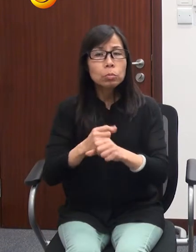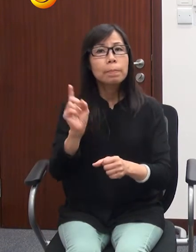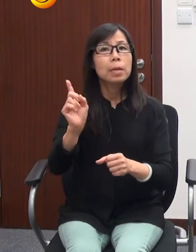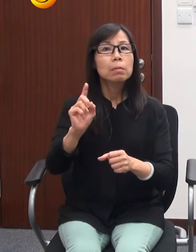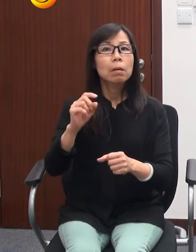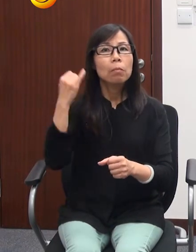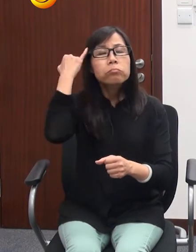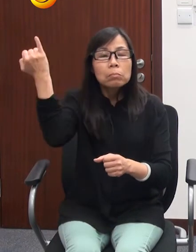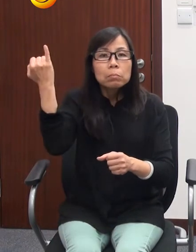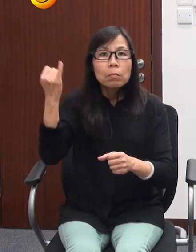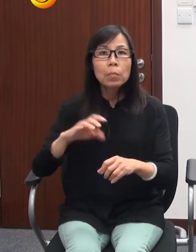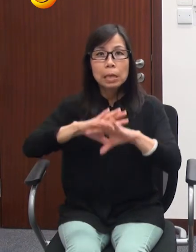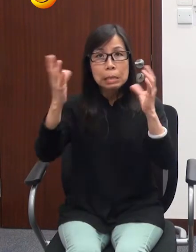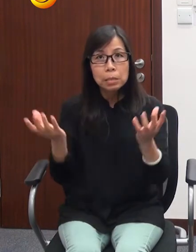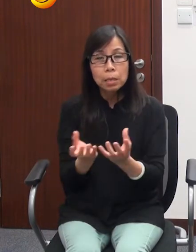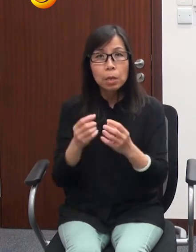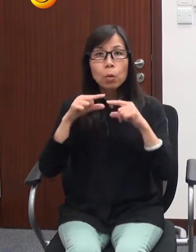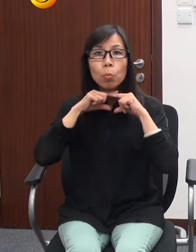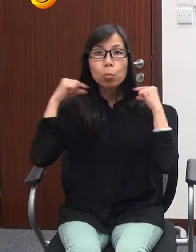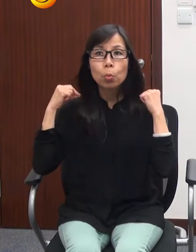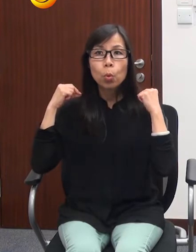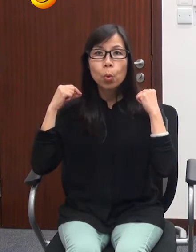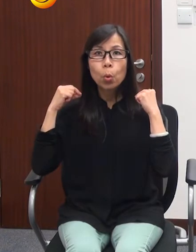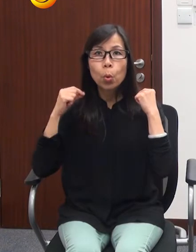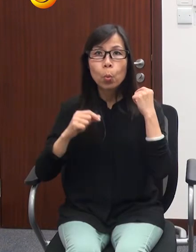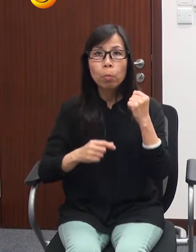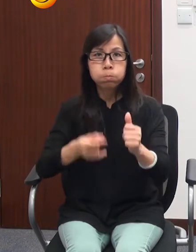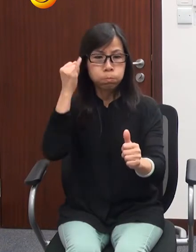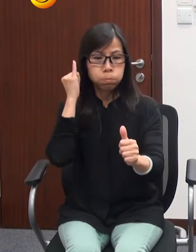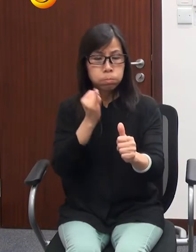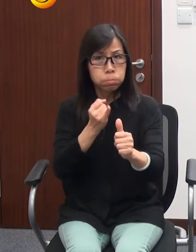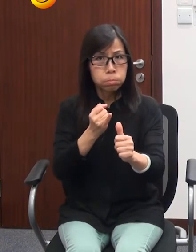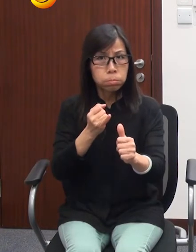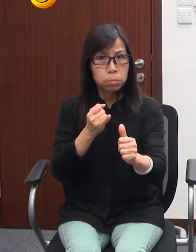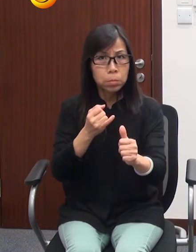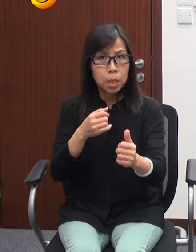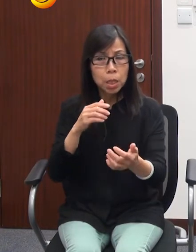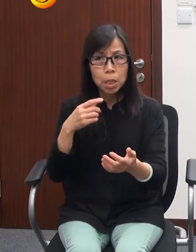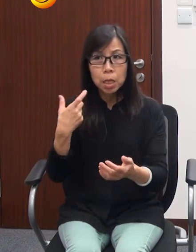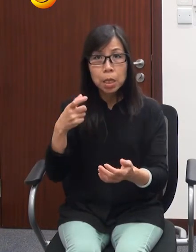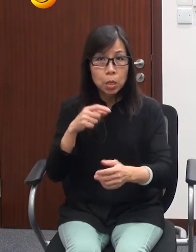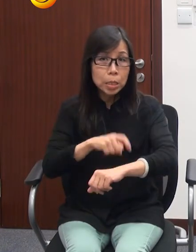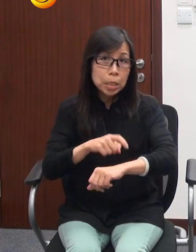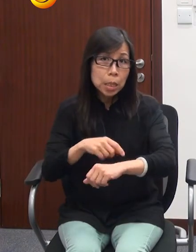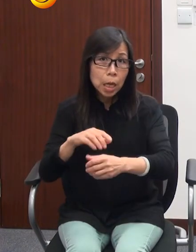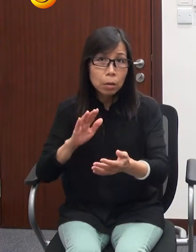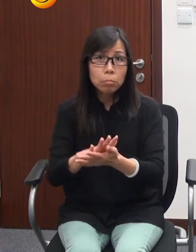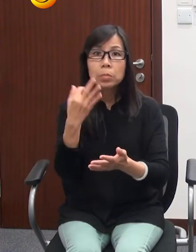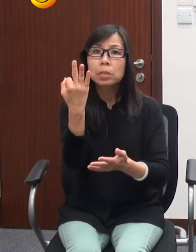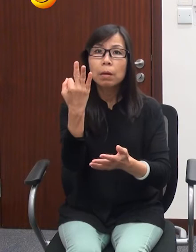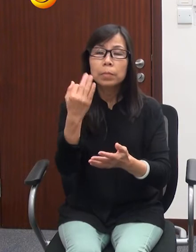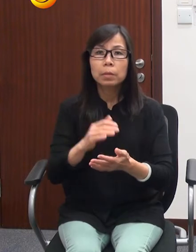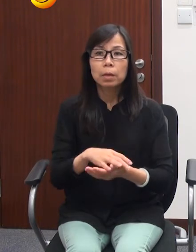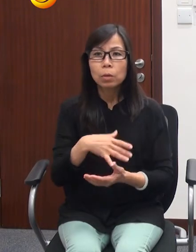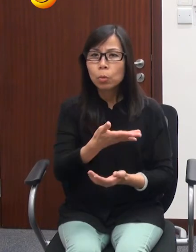個關於曾蔭權嘅起訴都拖咗成差唔多三四年啦， 三年啦。 咁好多人都會發現到就係